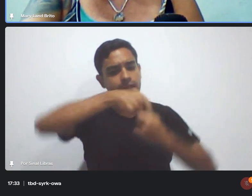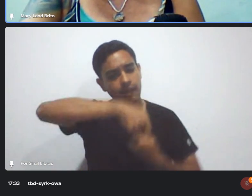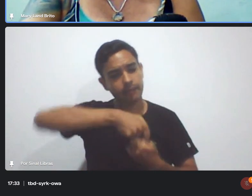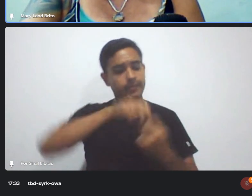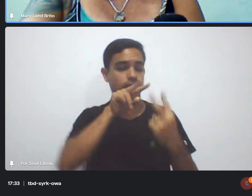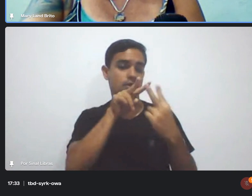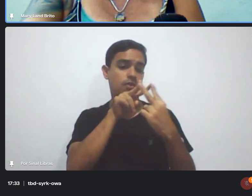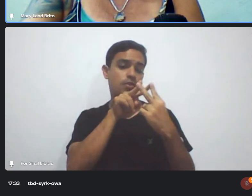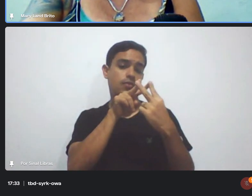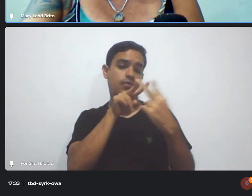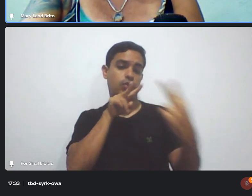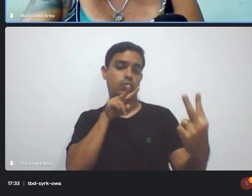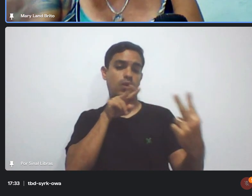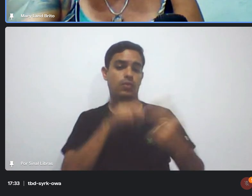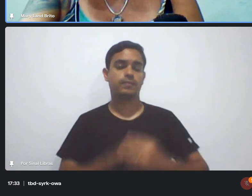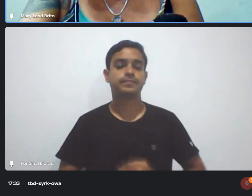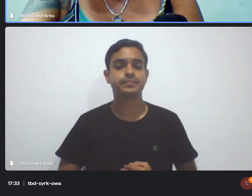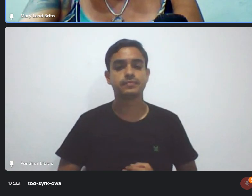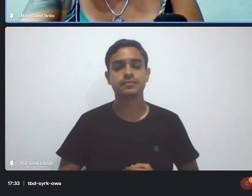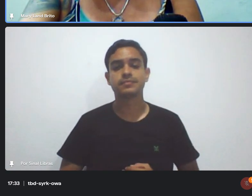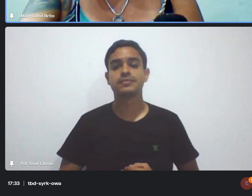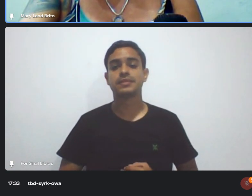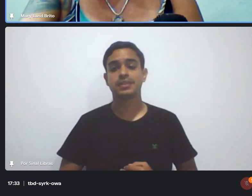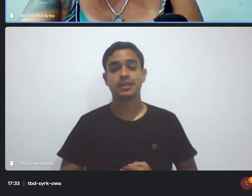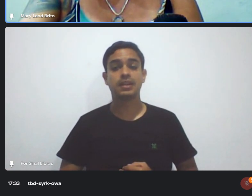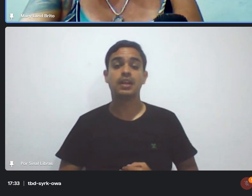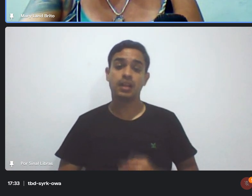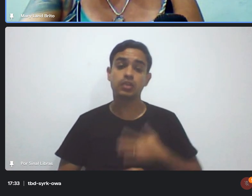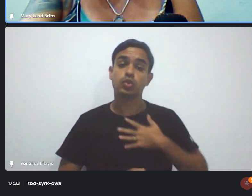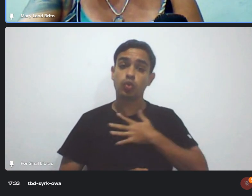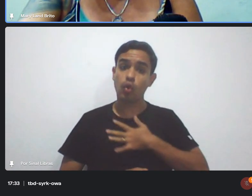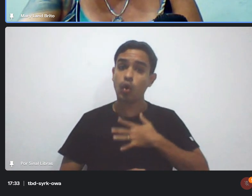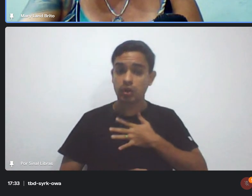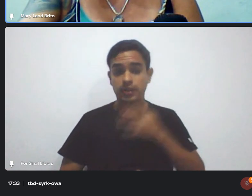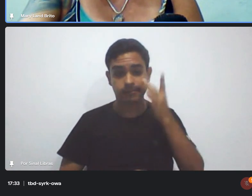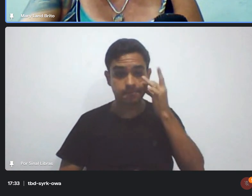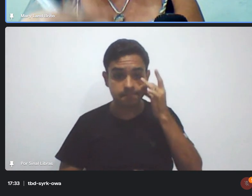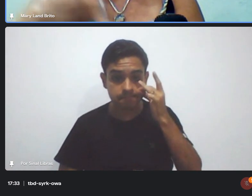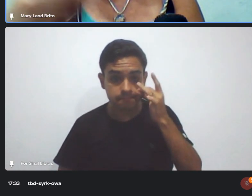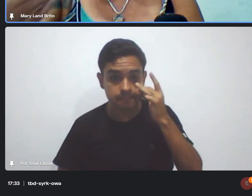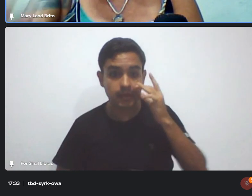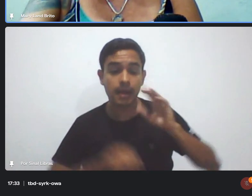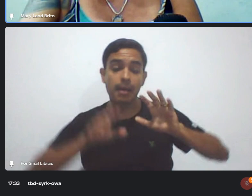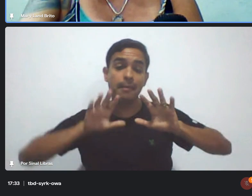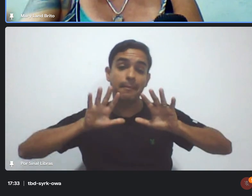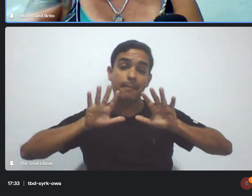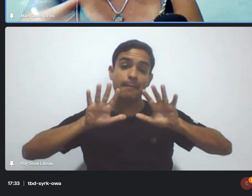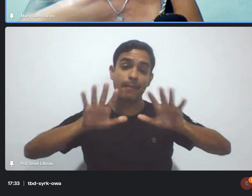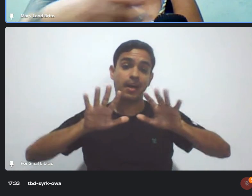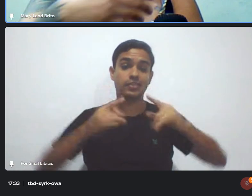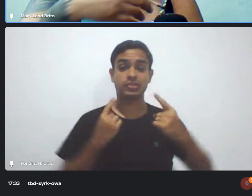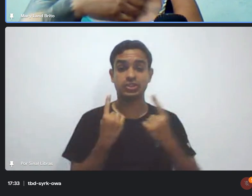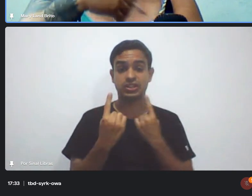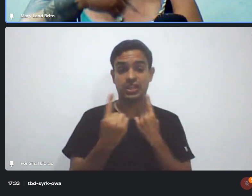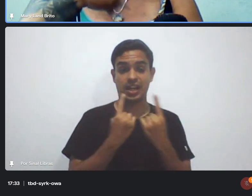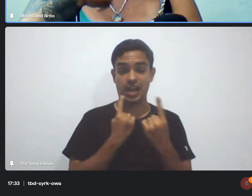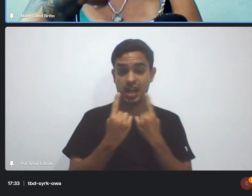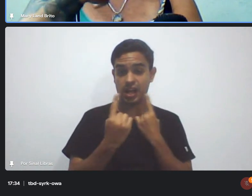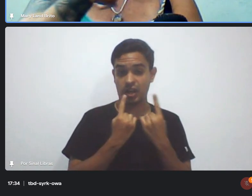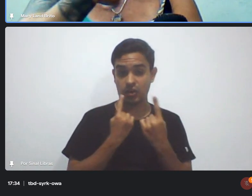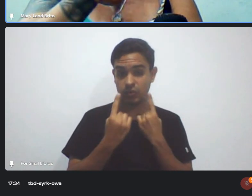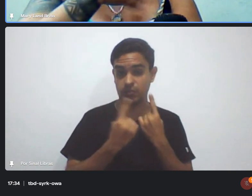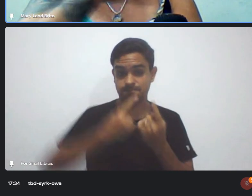virtual. Inclusive, gente, a gente até gosta bastante de questões físicas, mas para que esses diálogos pudessem chegar